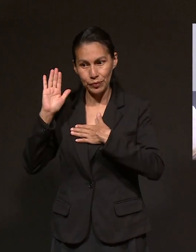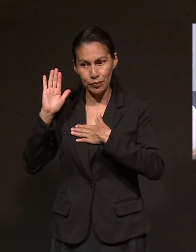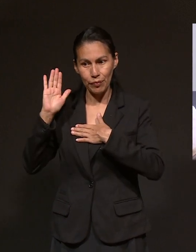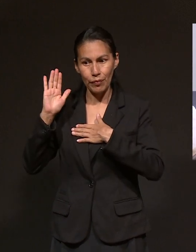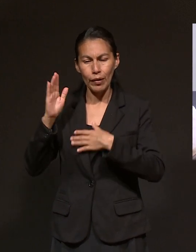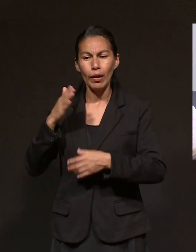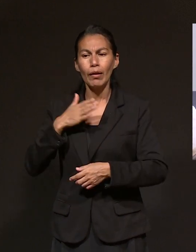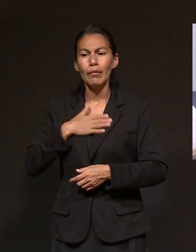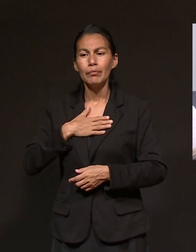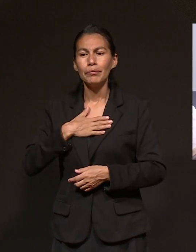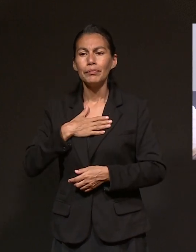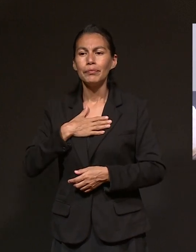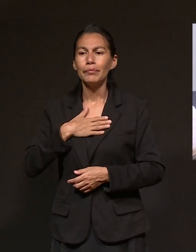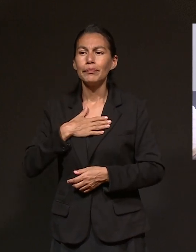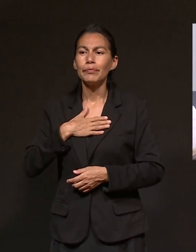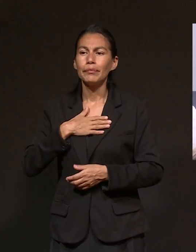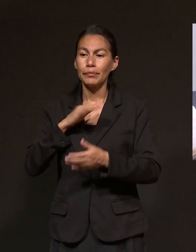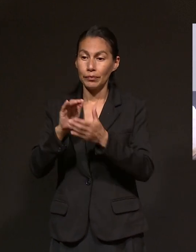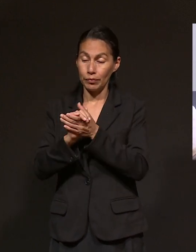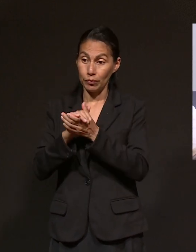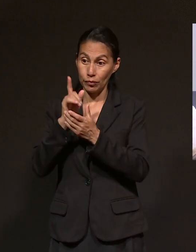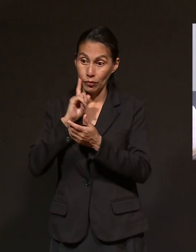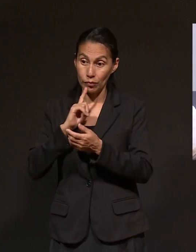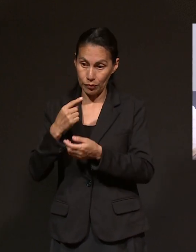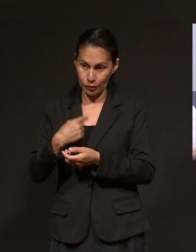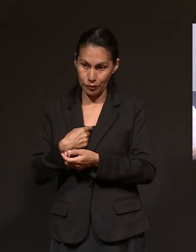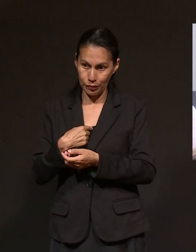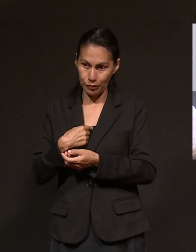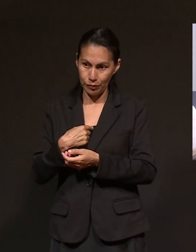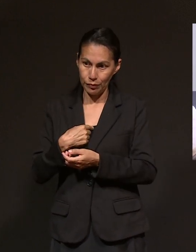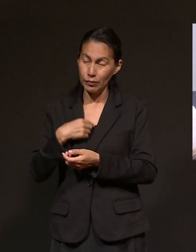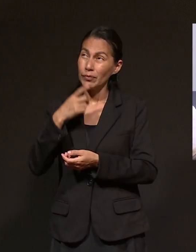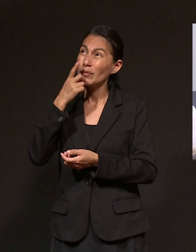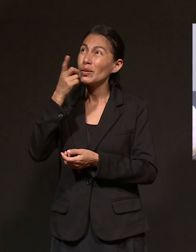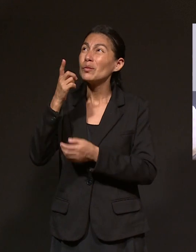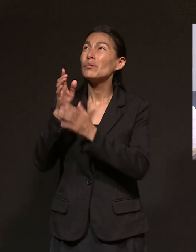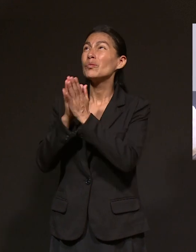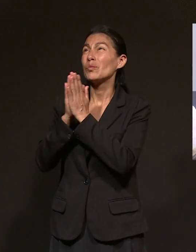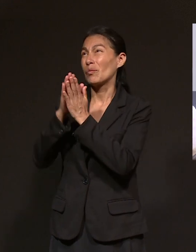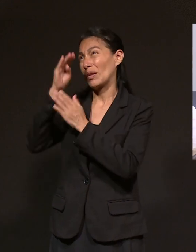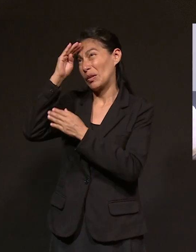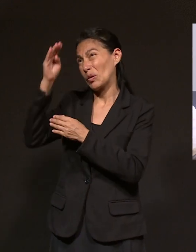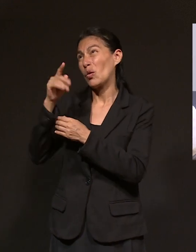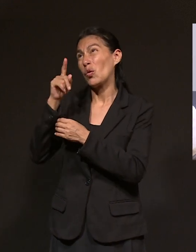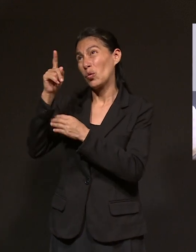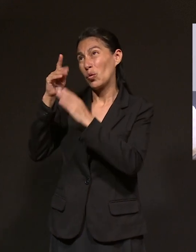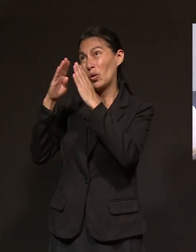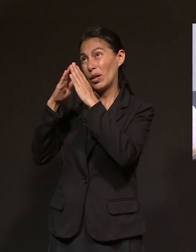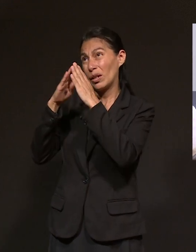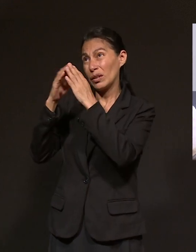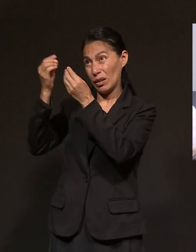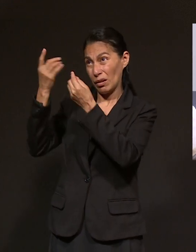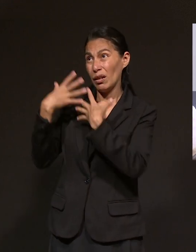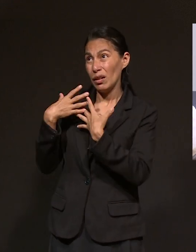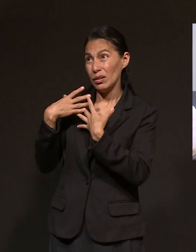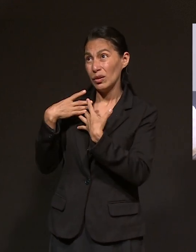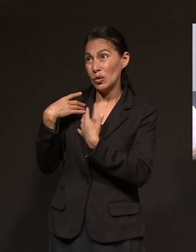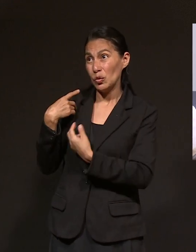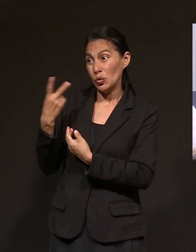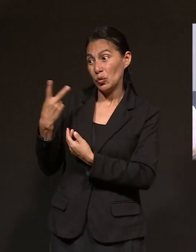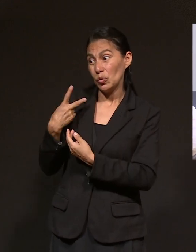también nosotros hicimos una promesa. Mi esposa y yo le dijimos, Señor, si tú nos das una casa,